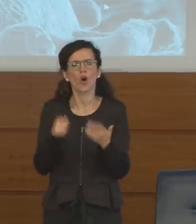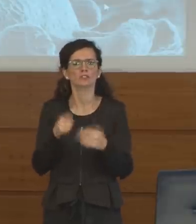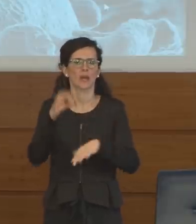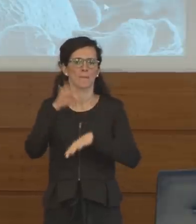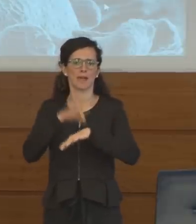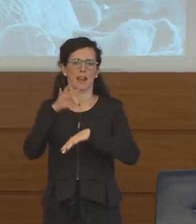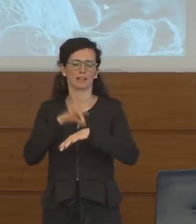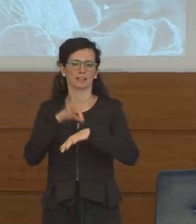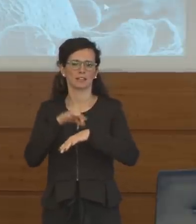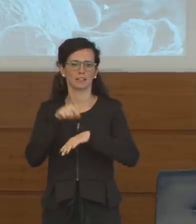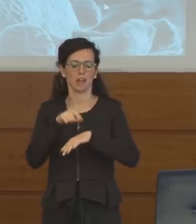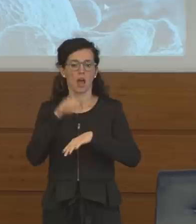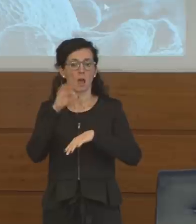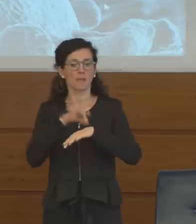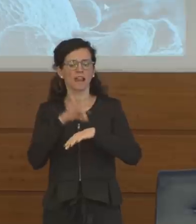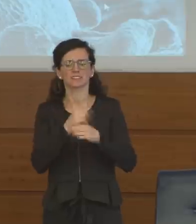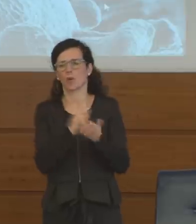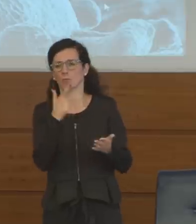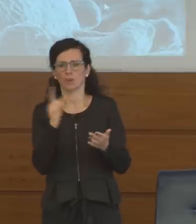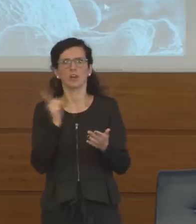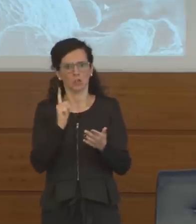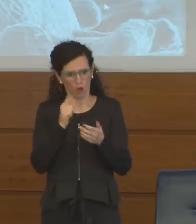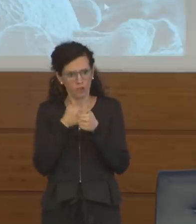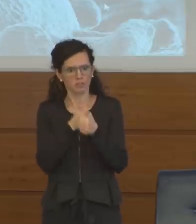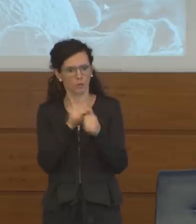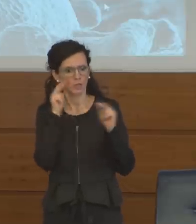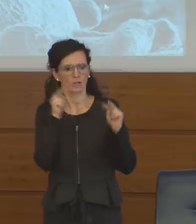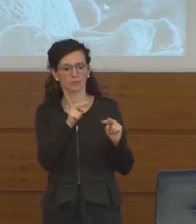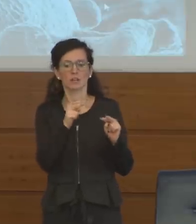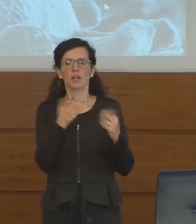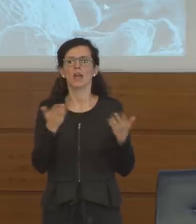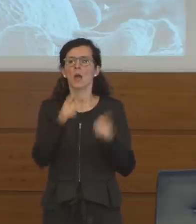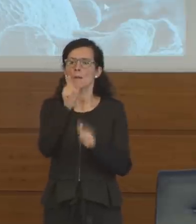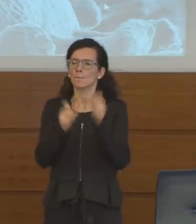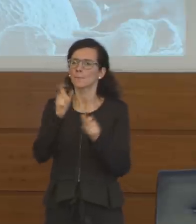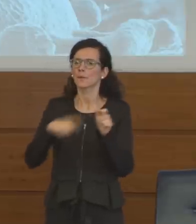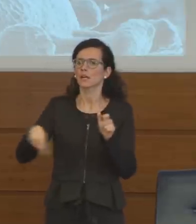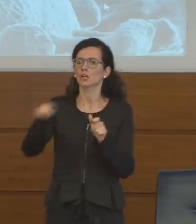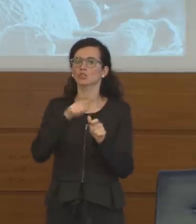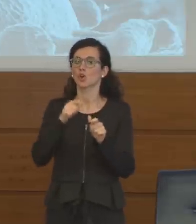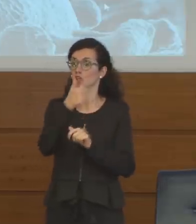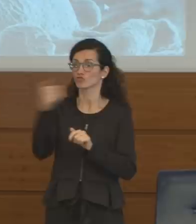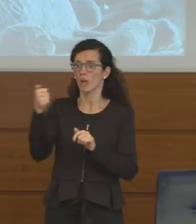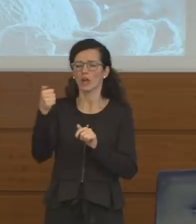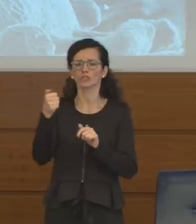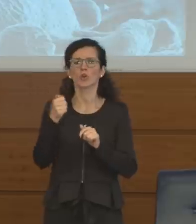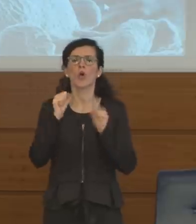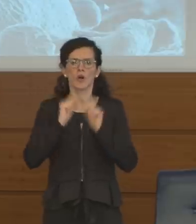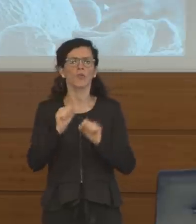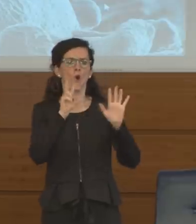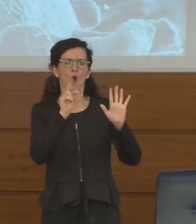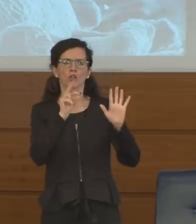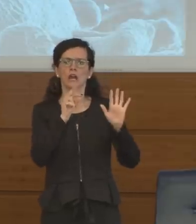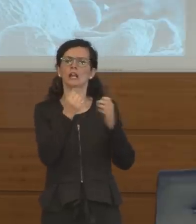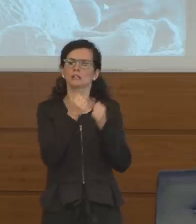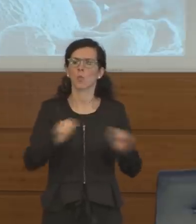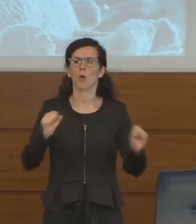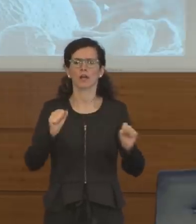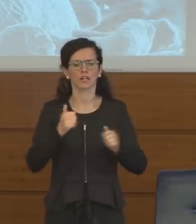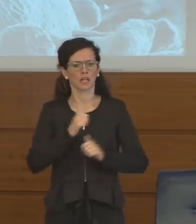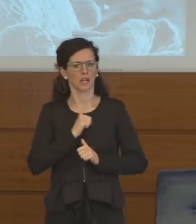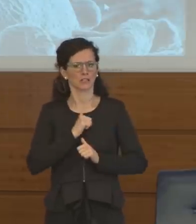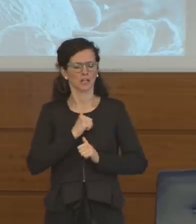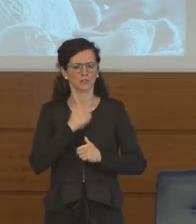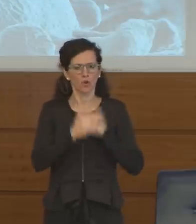che è sicuramente da non sottovalutare ma che sostanzialmente su 100 persone ne consente a 80 di guarire praticamente spontaneamente,